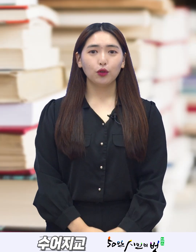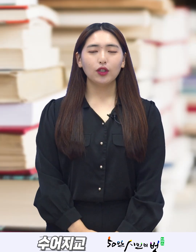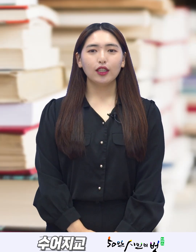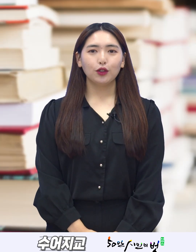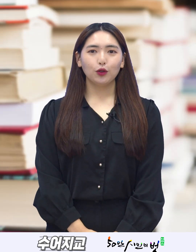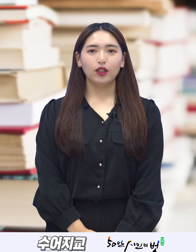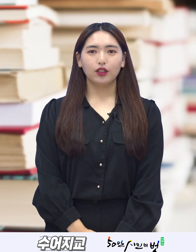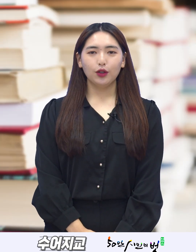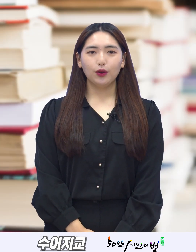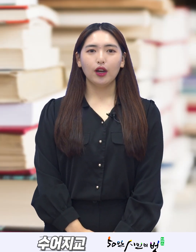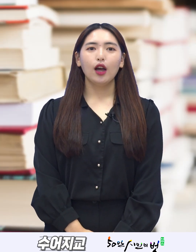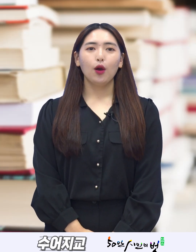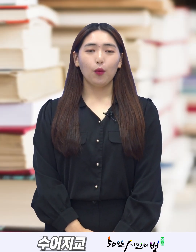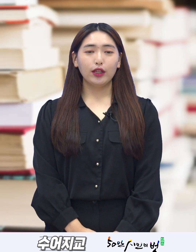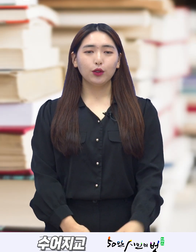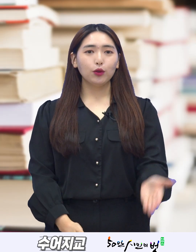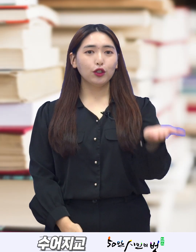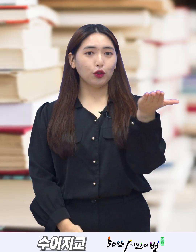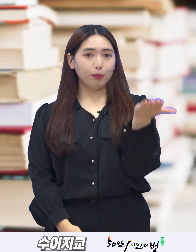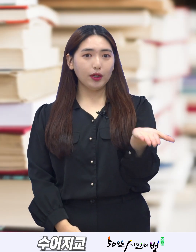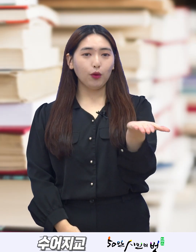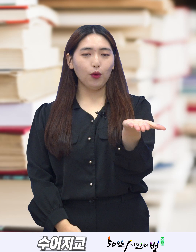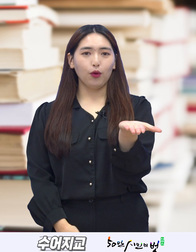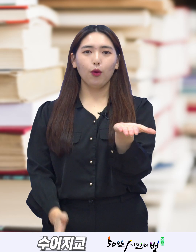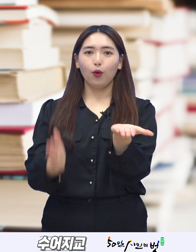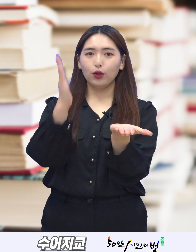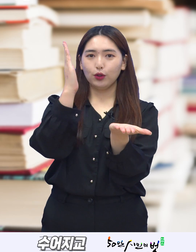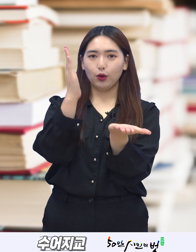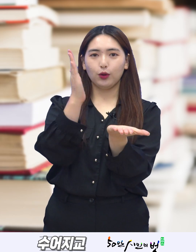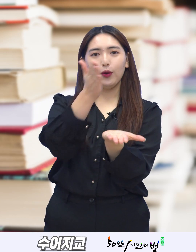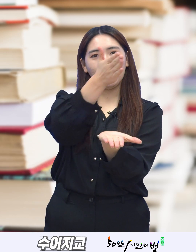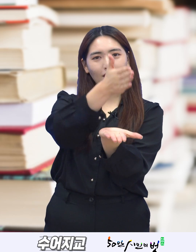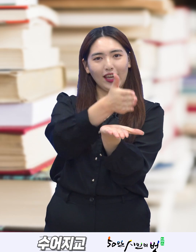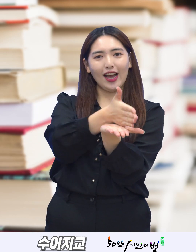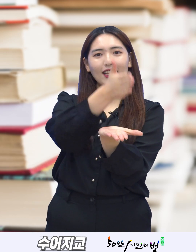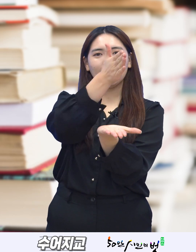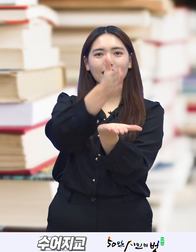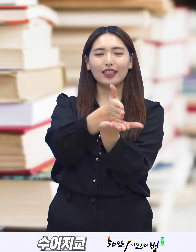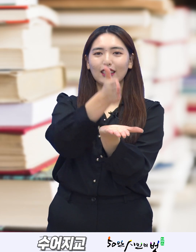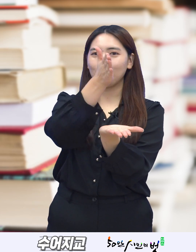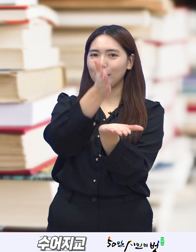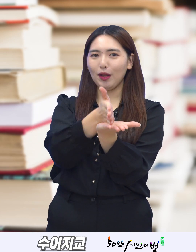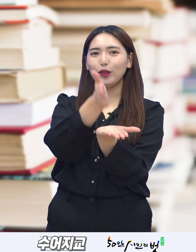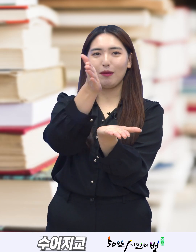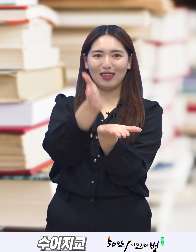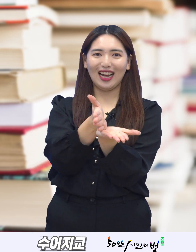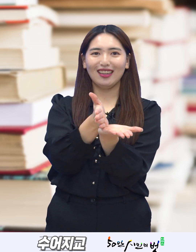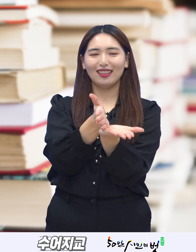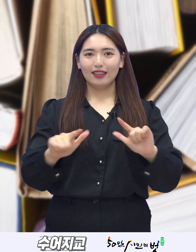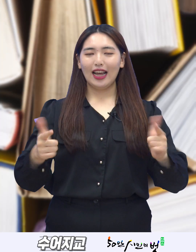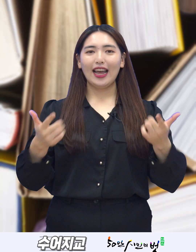종류라는 수어는요, 왼손을 눕히고 오른손으로 이렇게 하나씩 짚으면 됩니다.